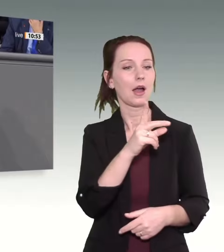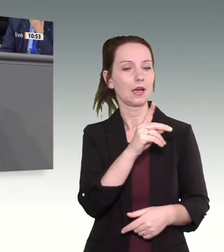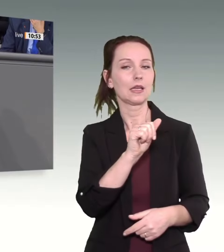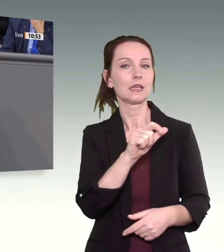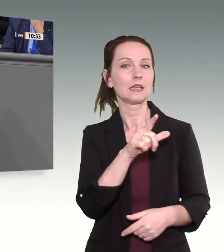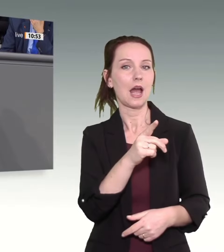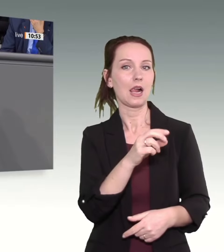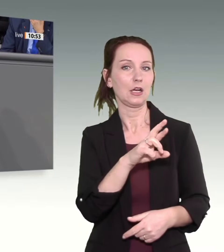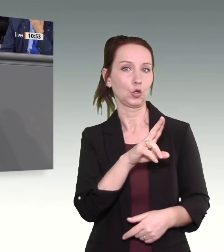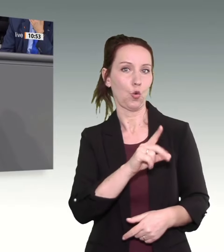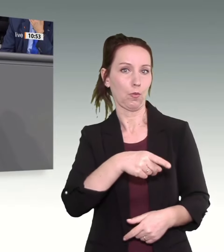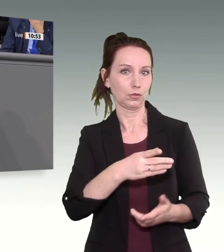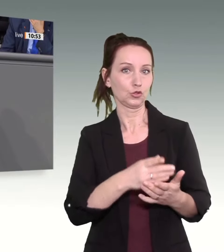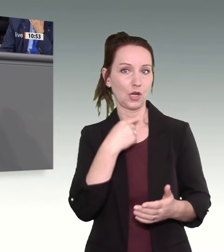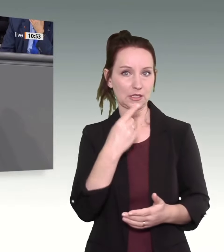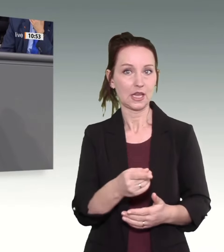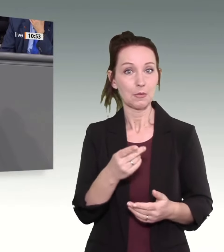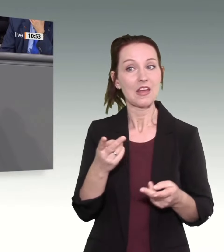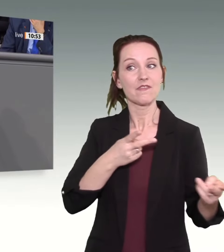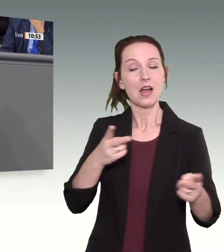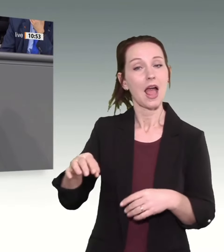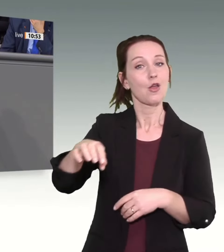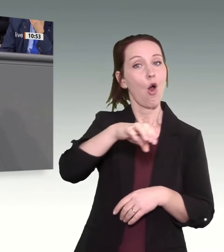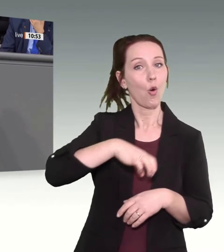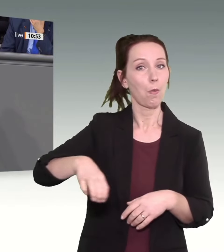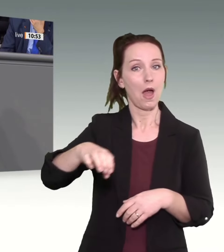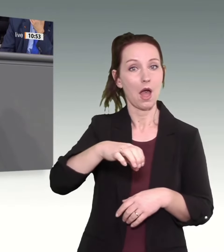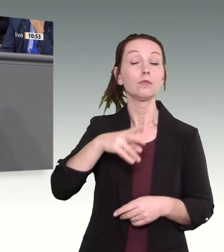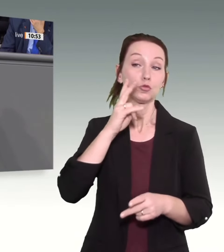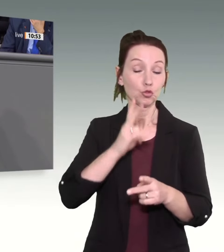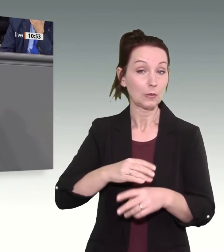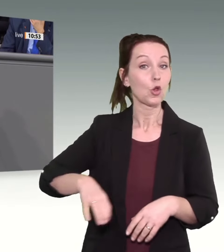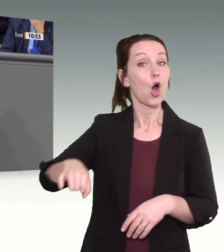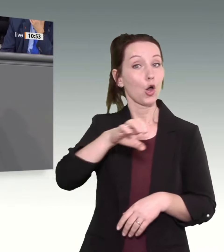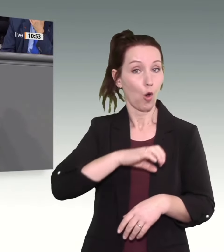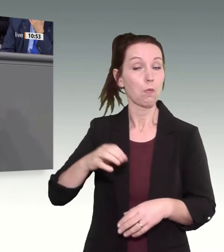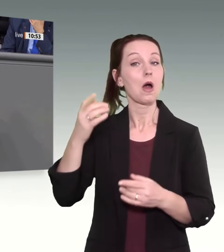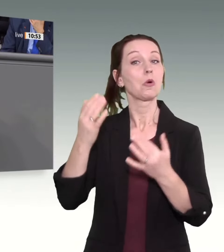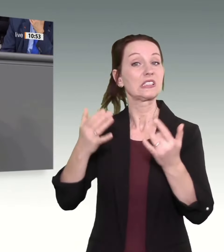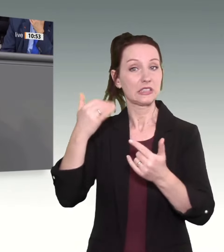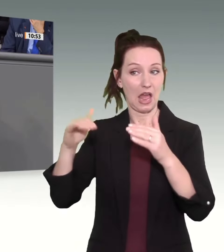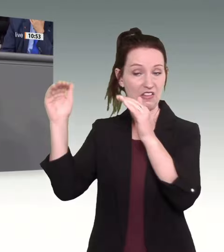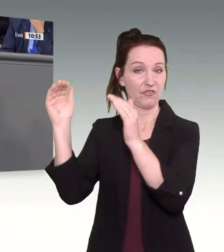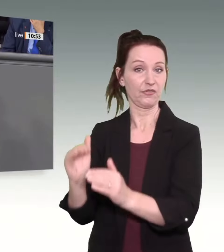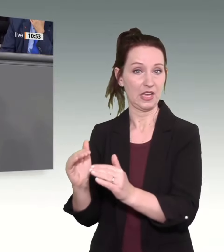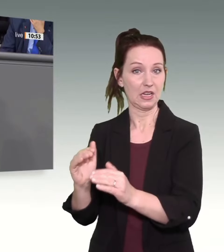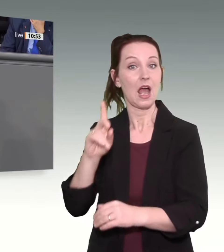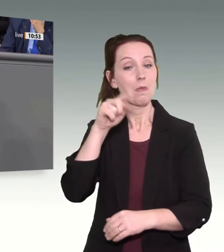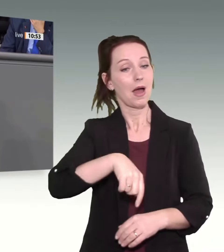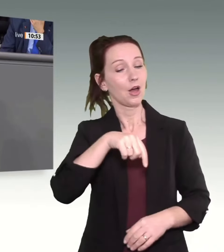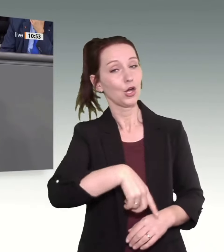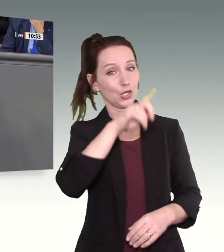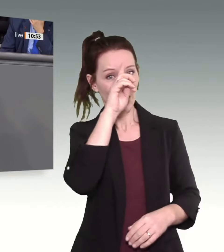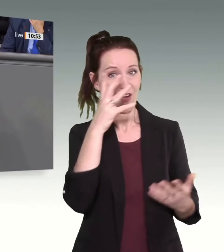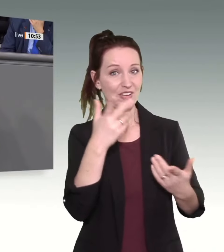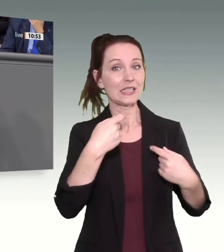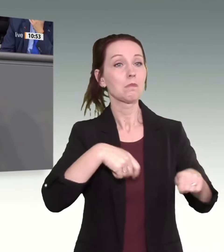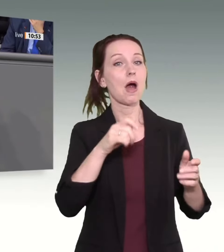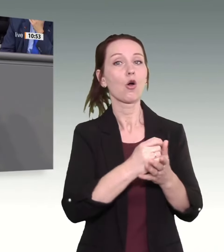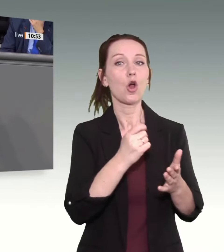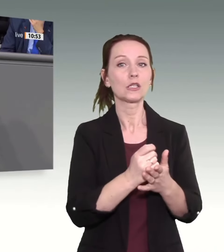gegangen. In Deutschland sind die Baukosten, die Gestehungskosten massiv nach oben gegangen. Das sind die teuersten